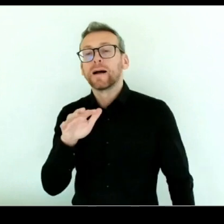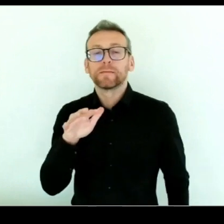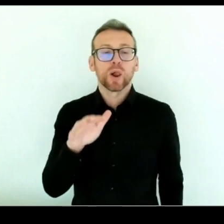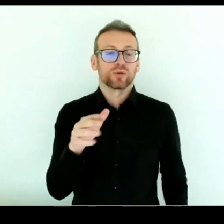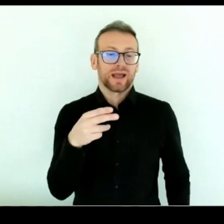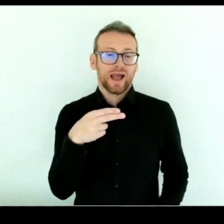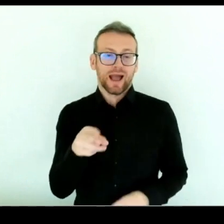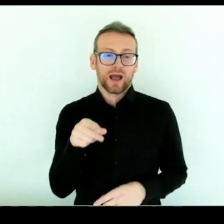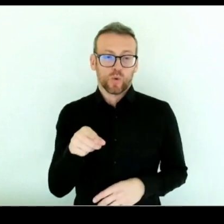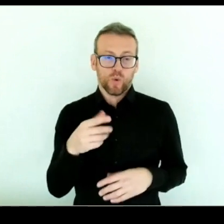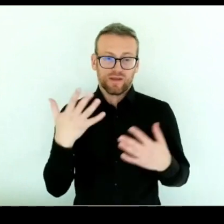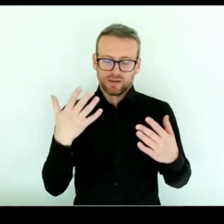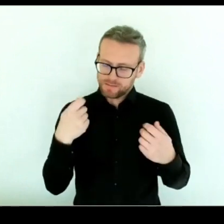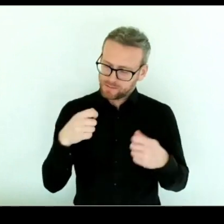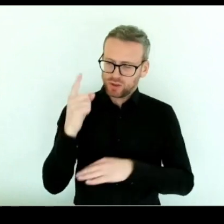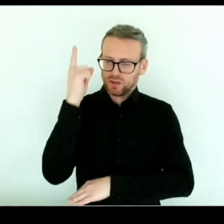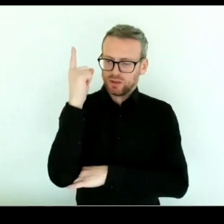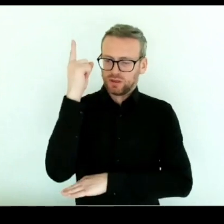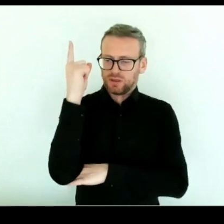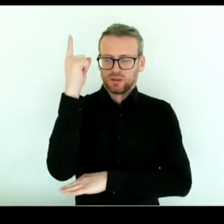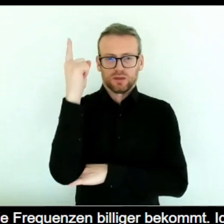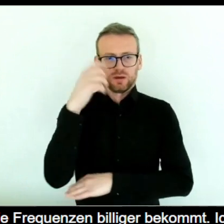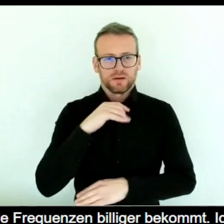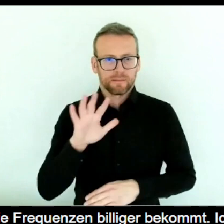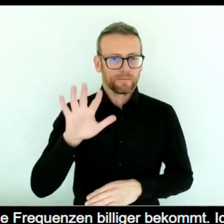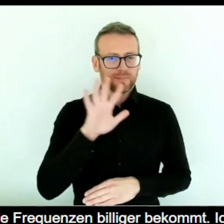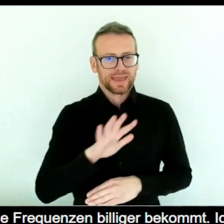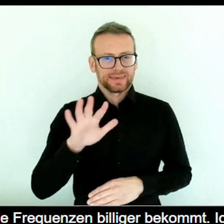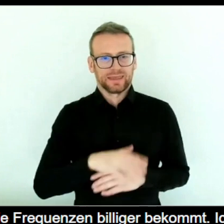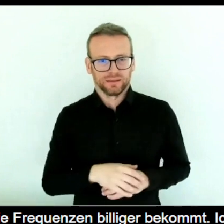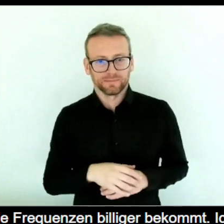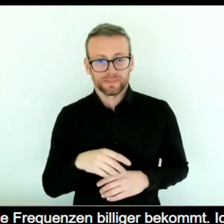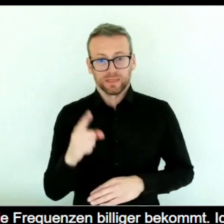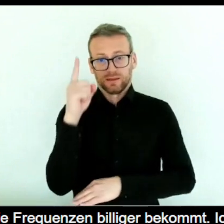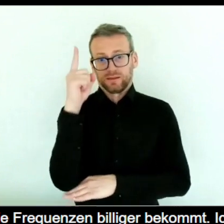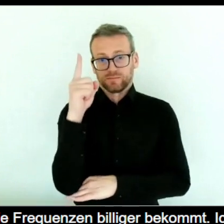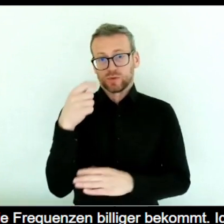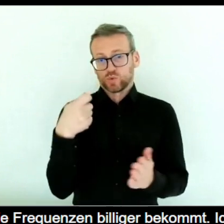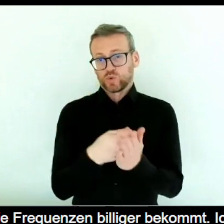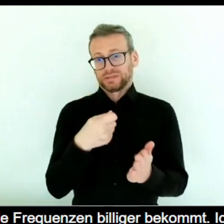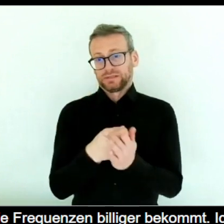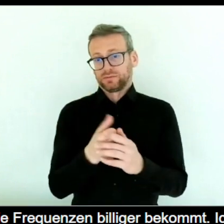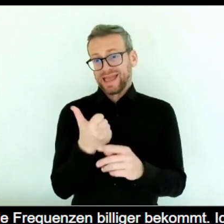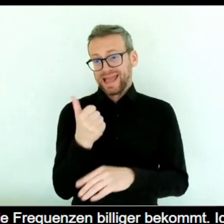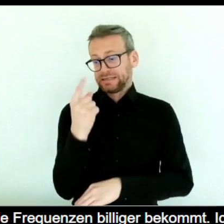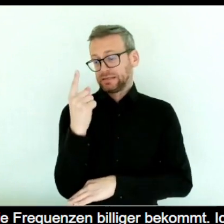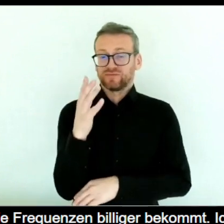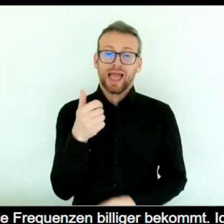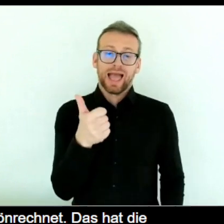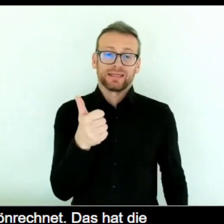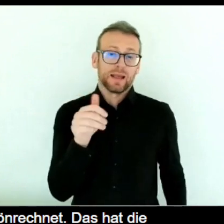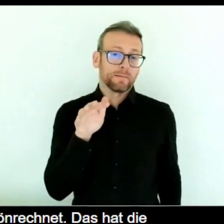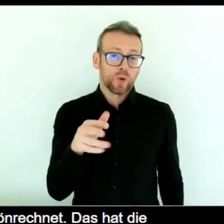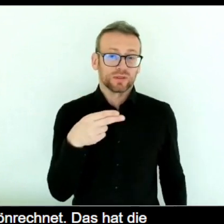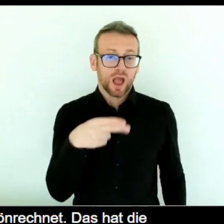zu schließen. Allerdings nur in Gebieten, wo sie keine Versorgungsauflage haben. Also ich kann denen nicht den Mast bezahlen, damit sie ihre